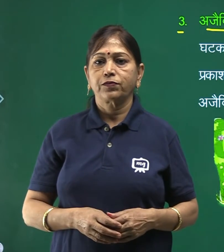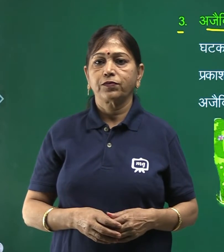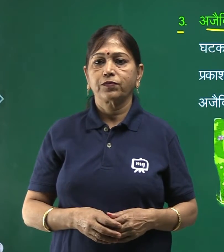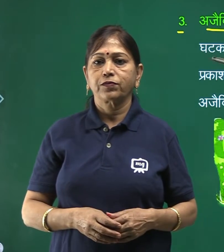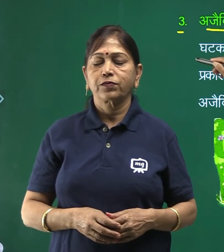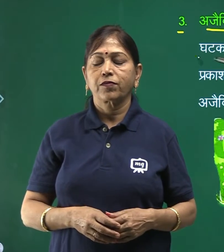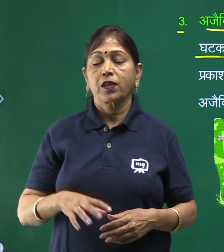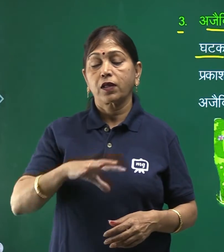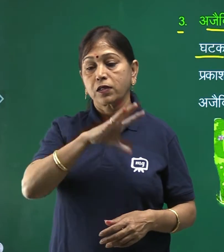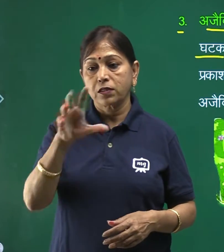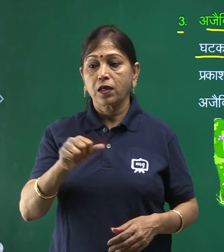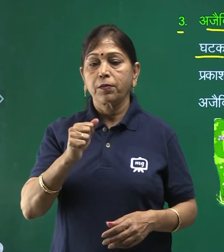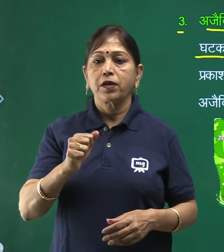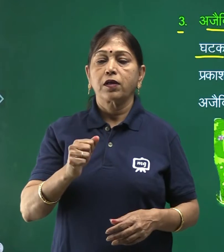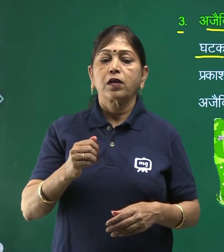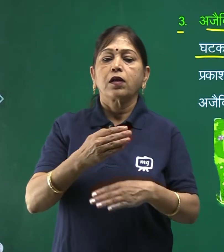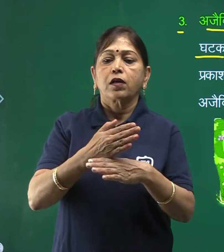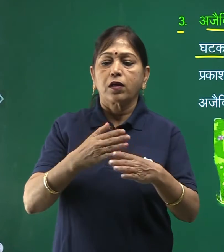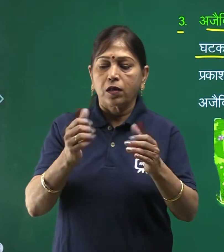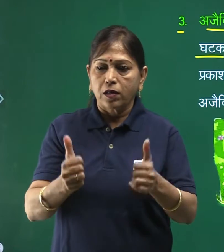सभी निर्जीव घटक